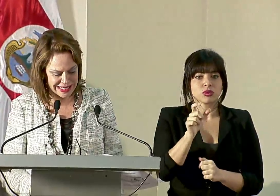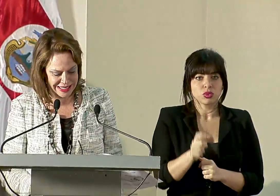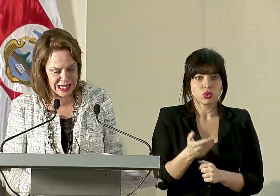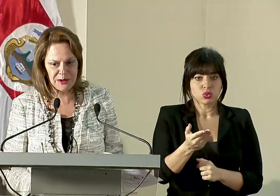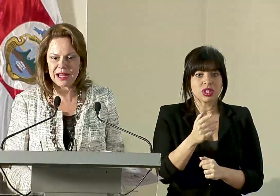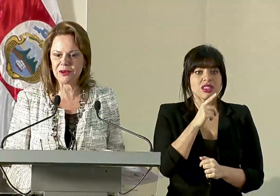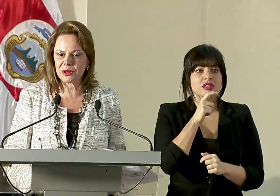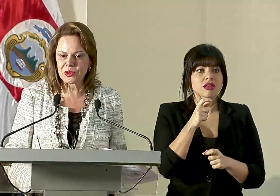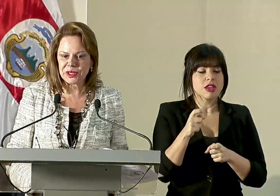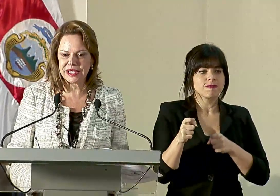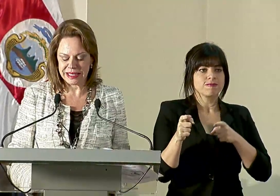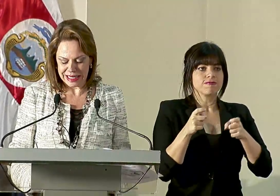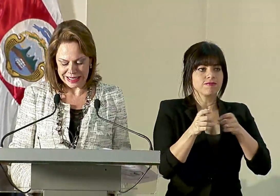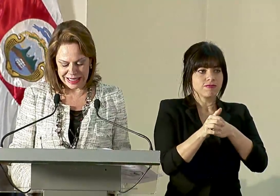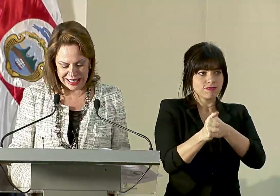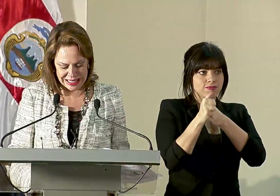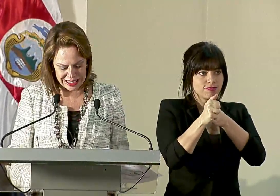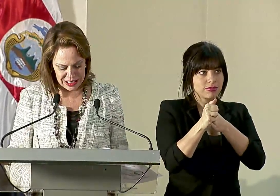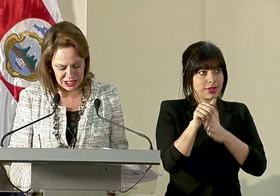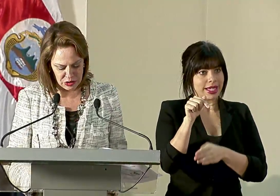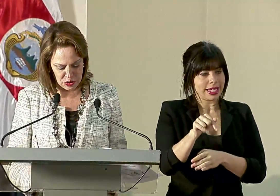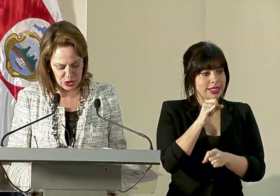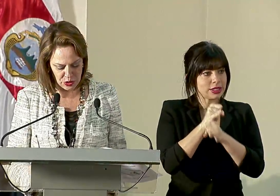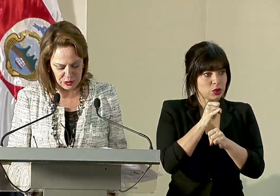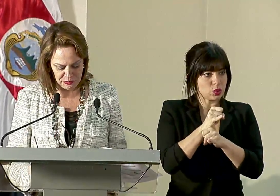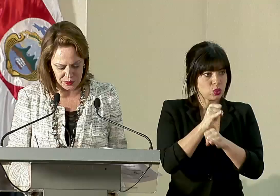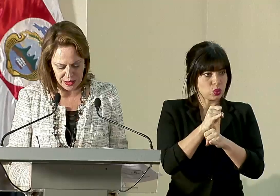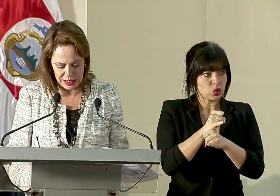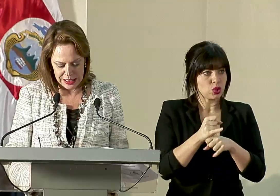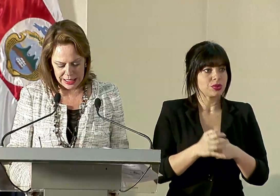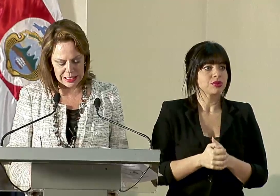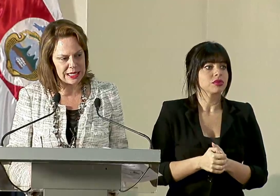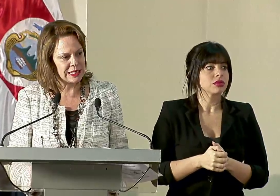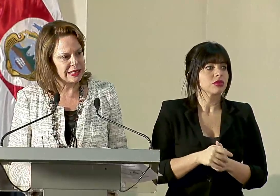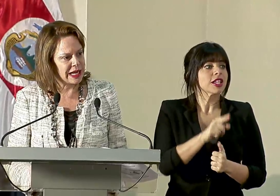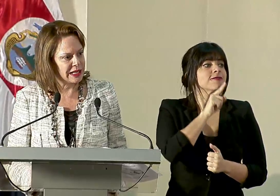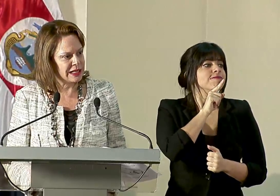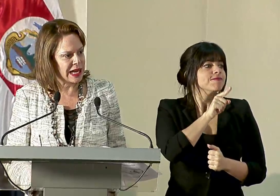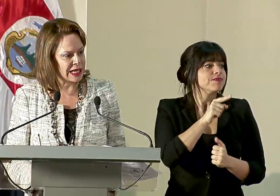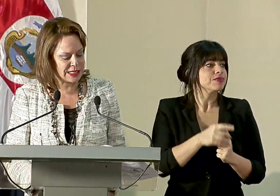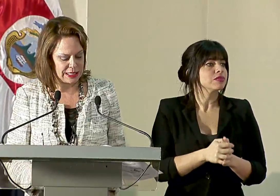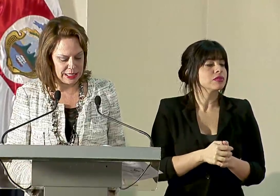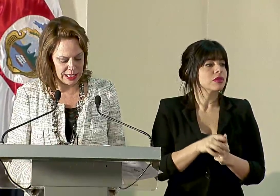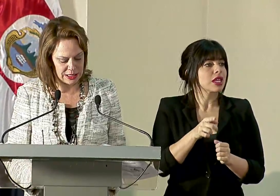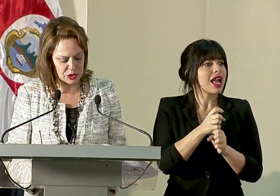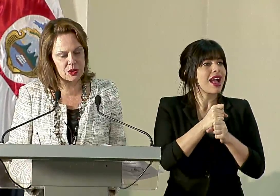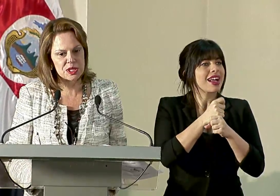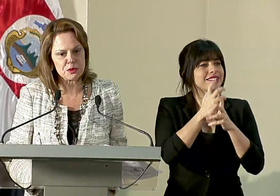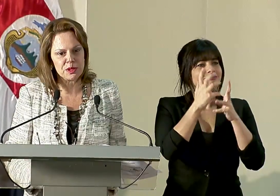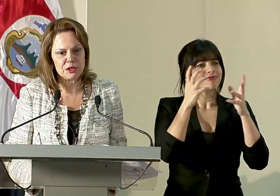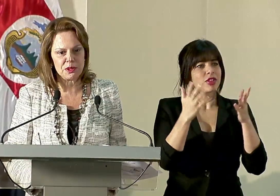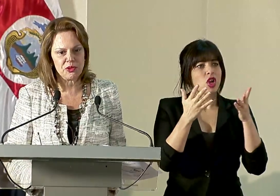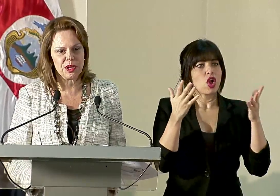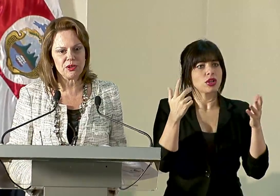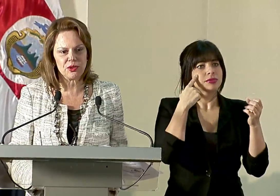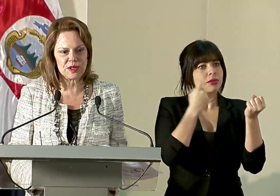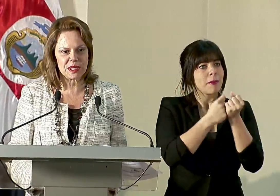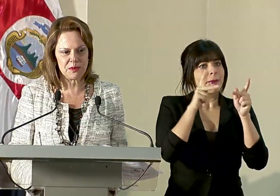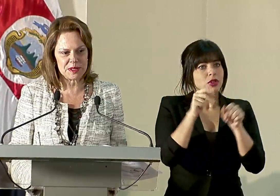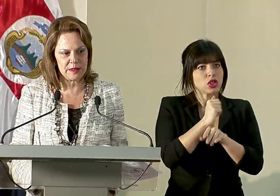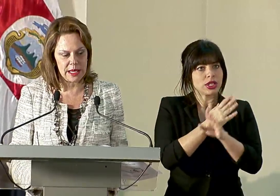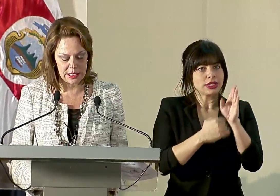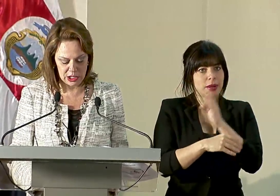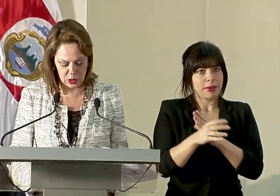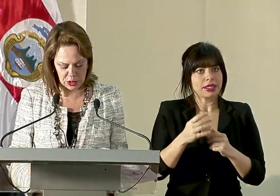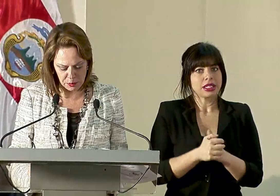quien lleve la batuta de esta institución que en realidad hace grandes cosas por las personas con